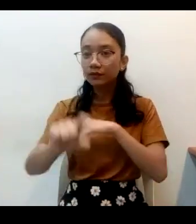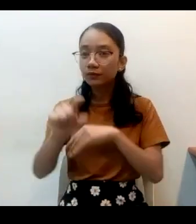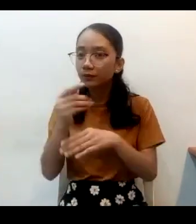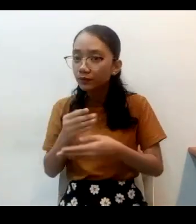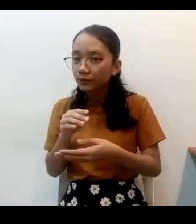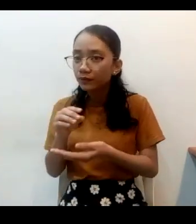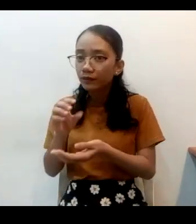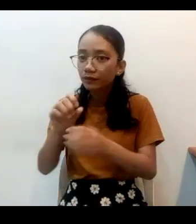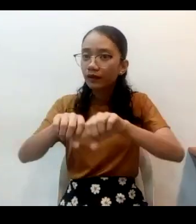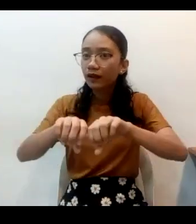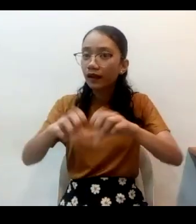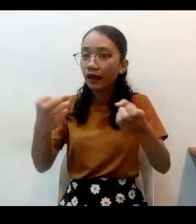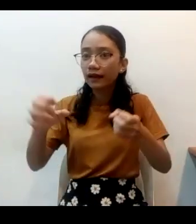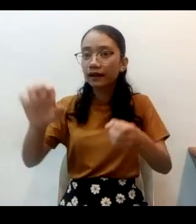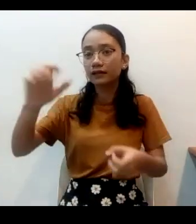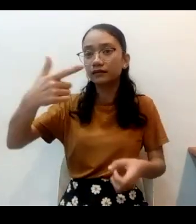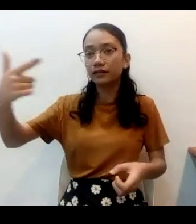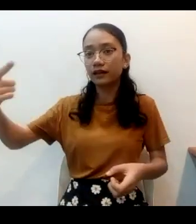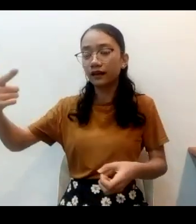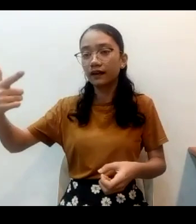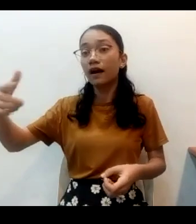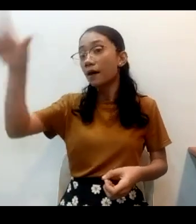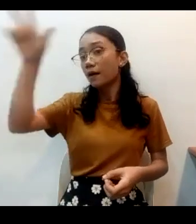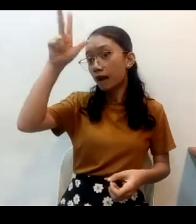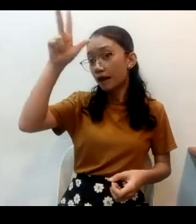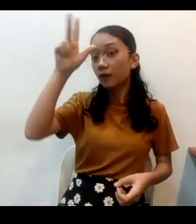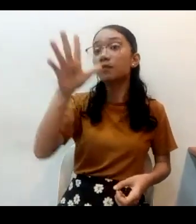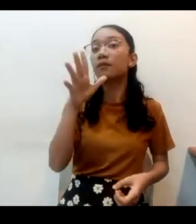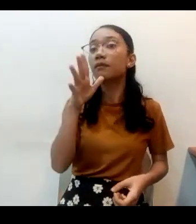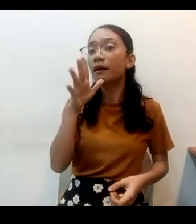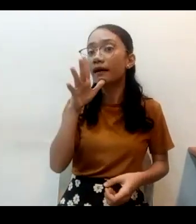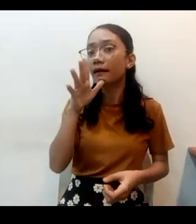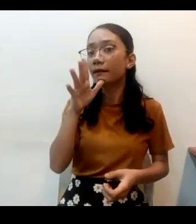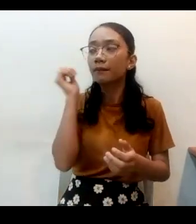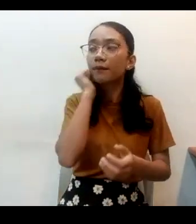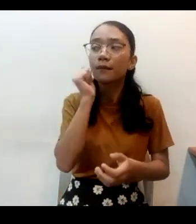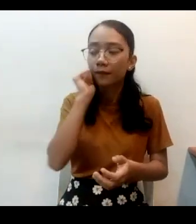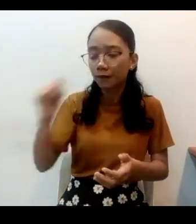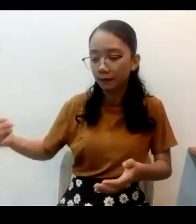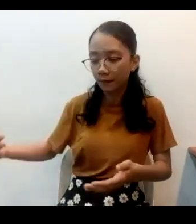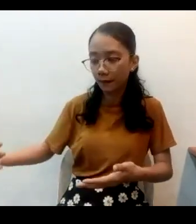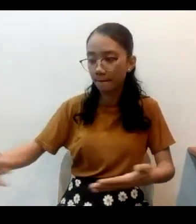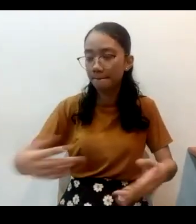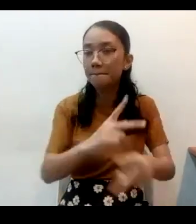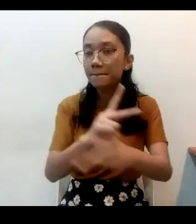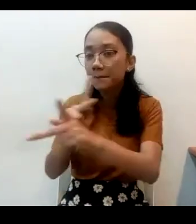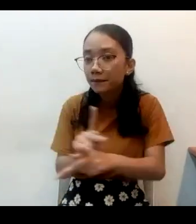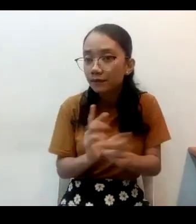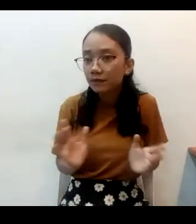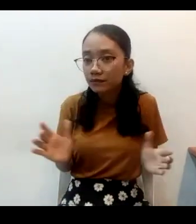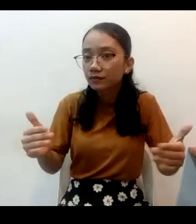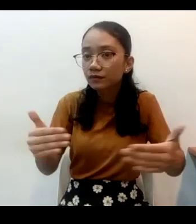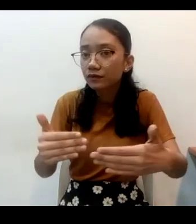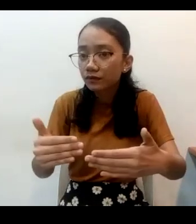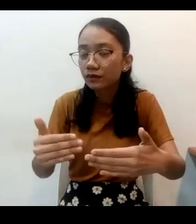the egg, always it cares until the baby comes out. Di ba po, yung